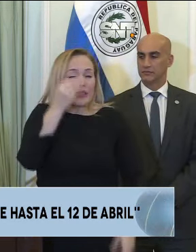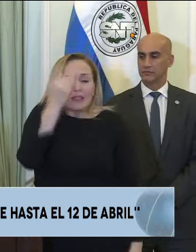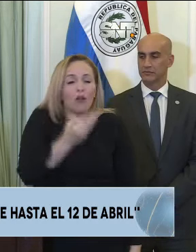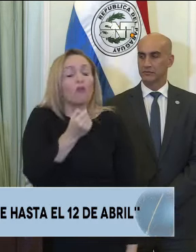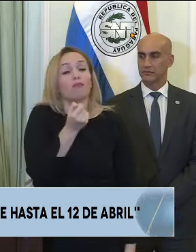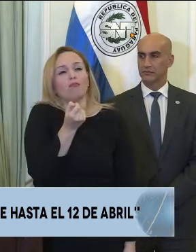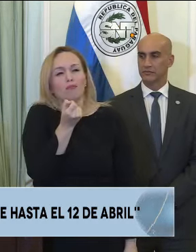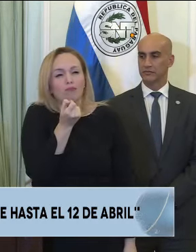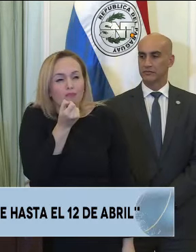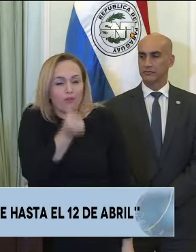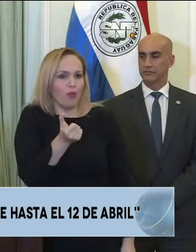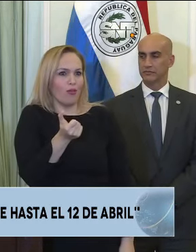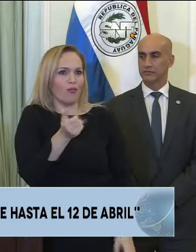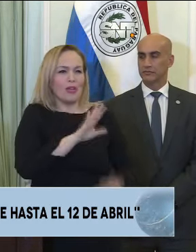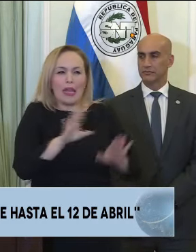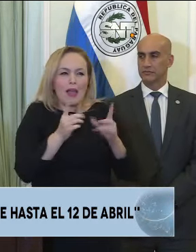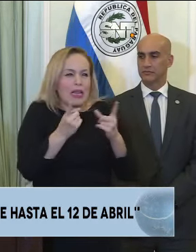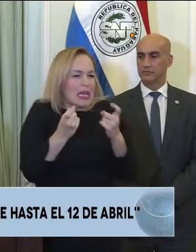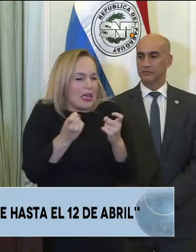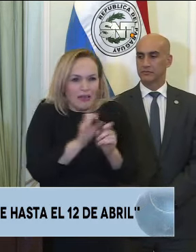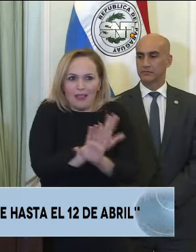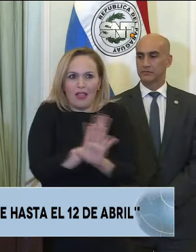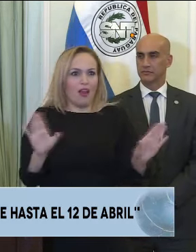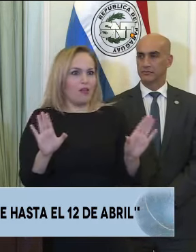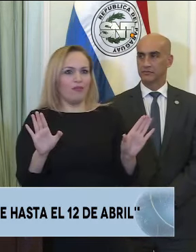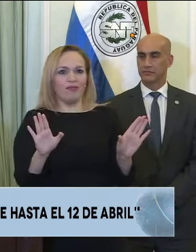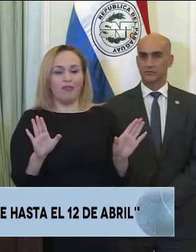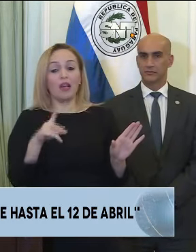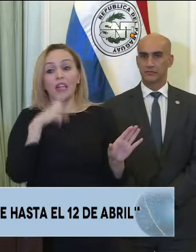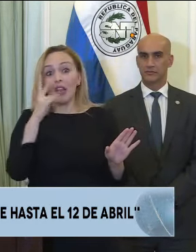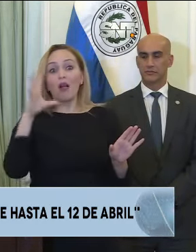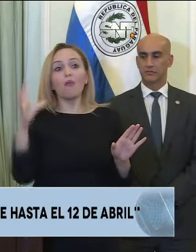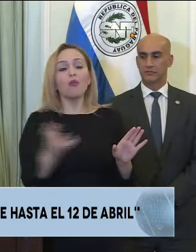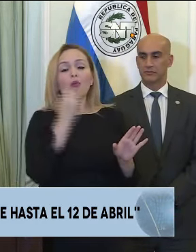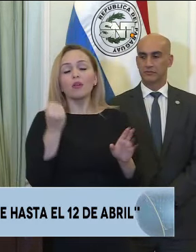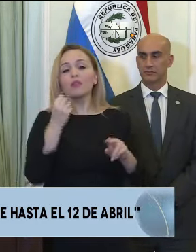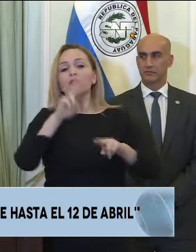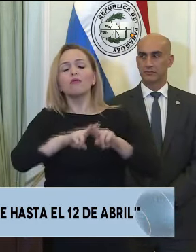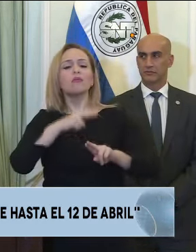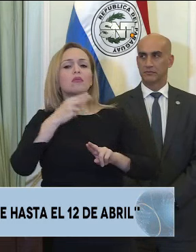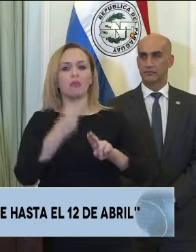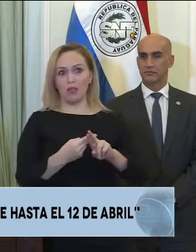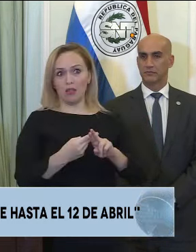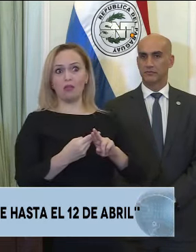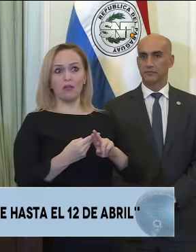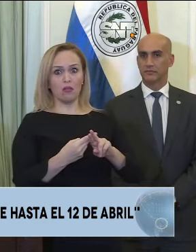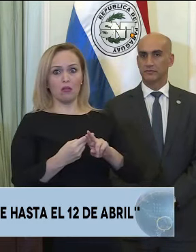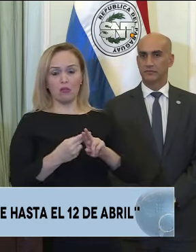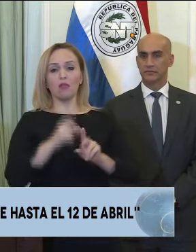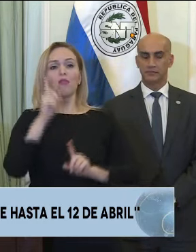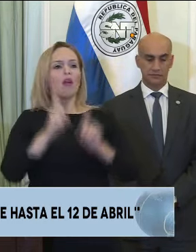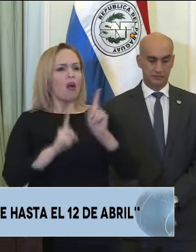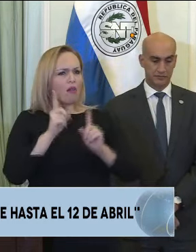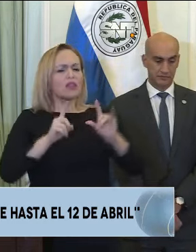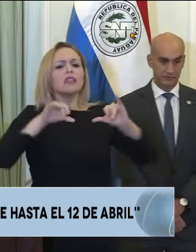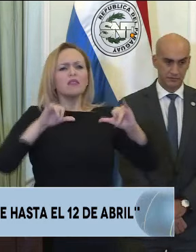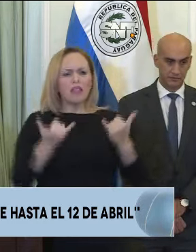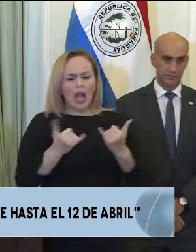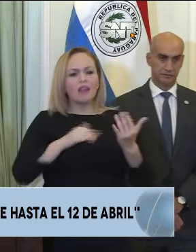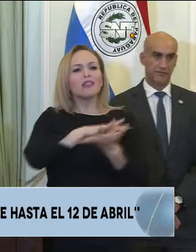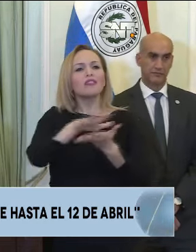la general y estas son las excepciones necesarias, como digo. Quiero aprovechar para recalcar que varias medidas económicas ya se han